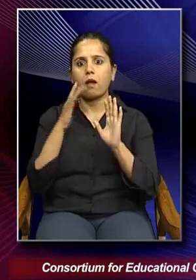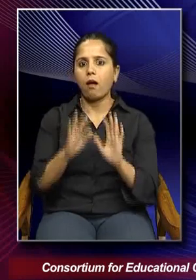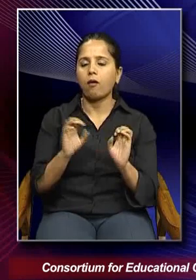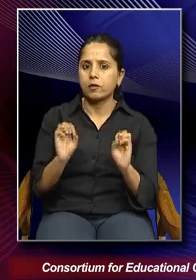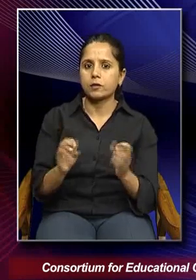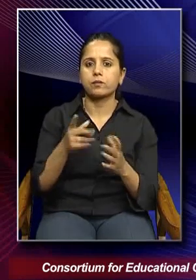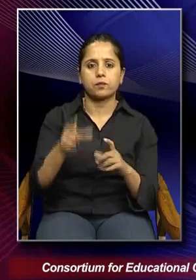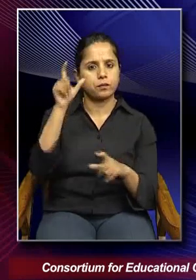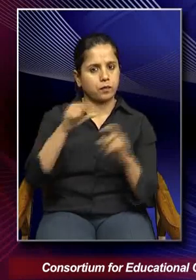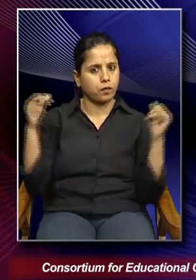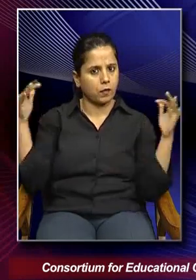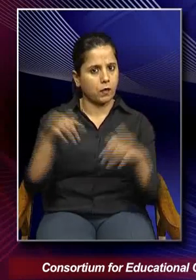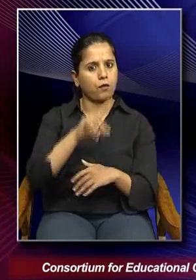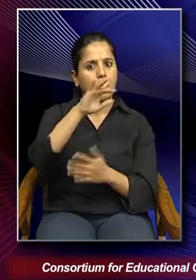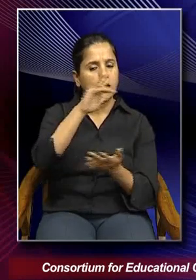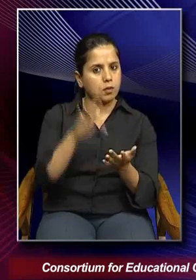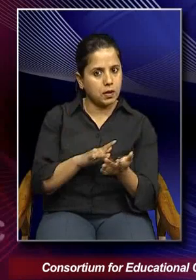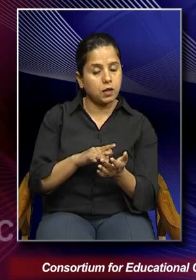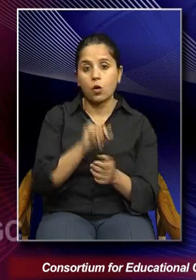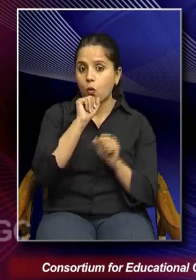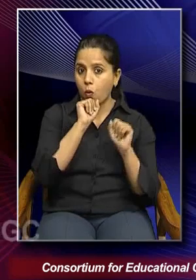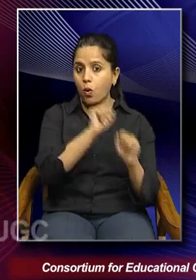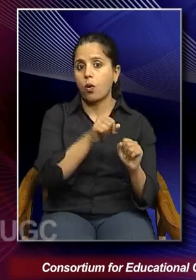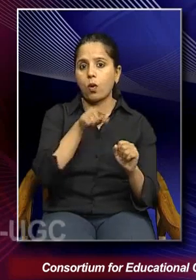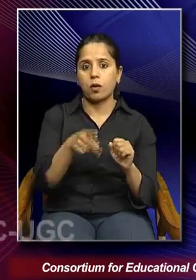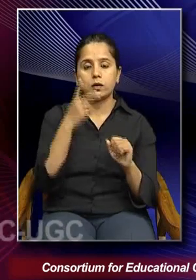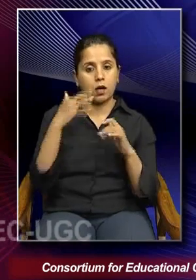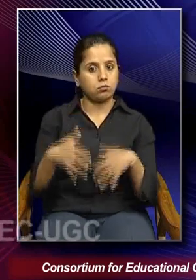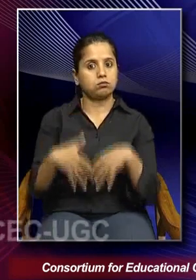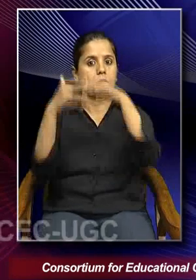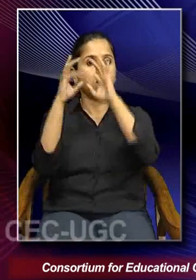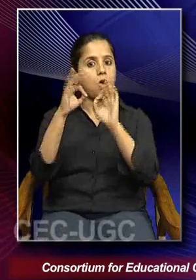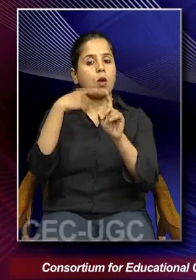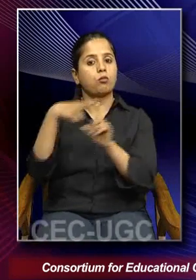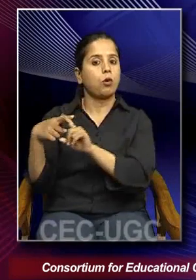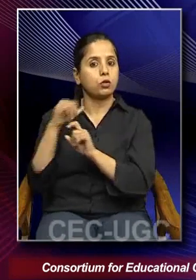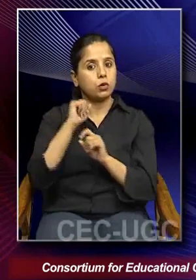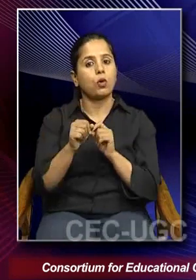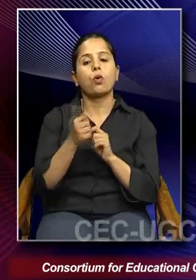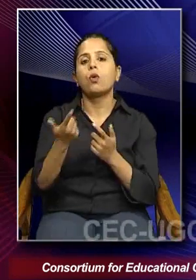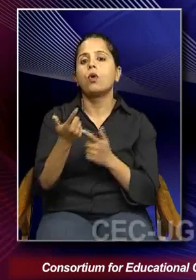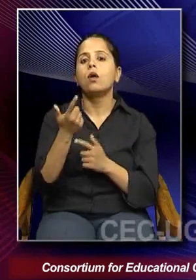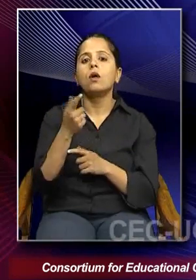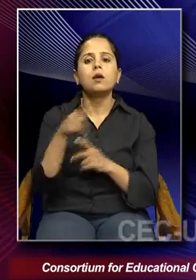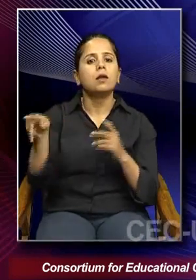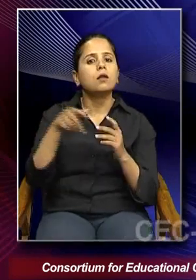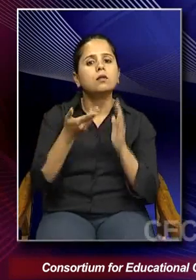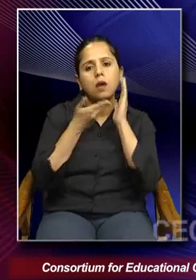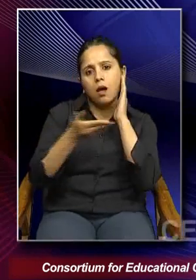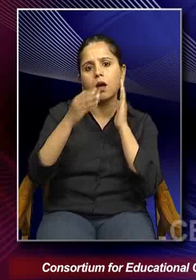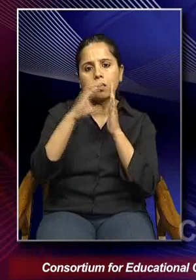एकत्रित किया उनकी उत्कृष्ट कविताओं का तार सप्तक में